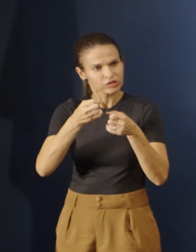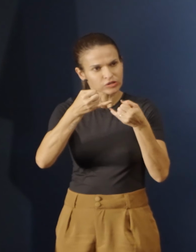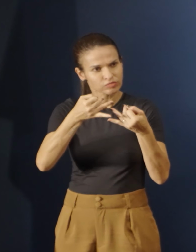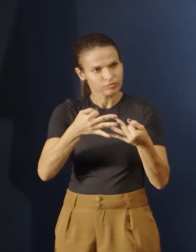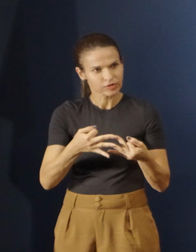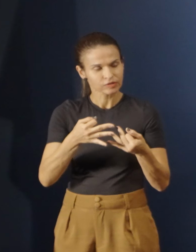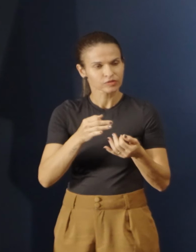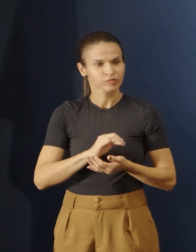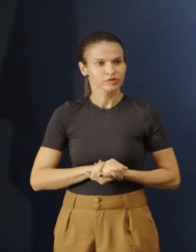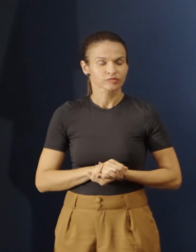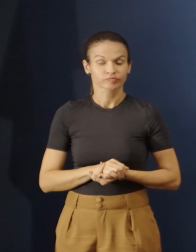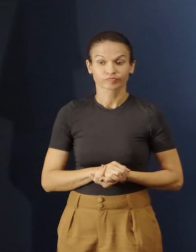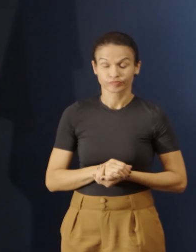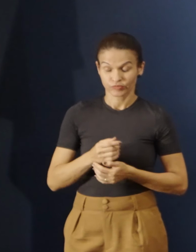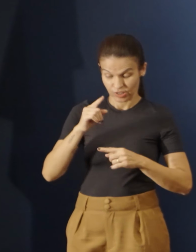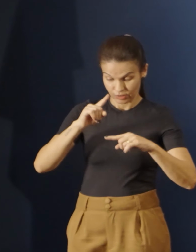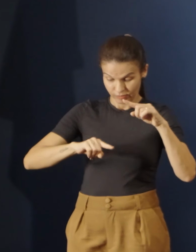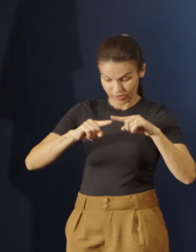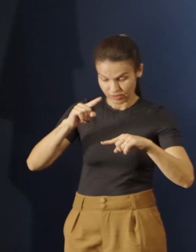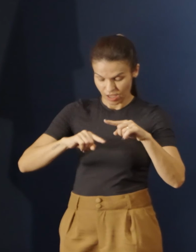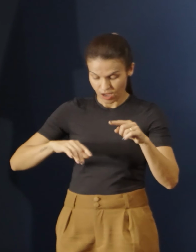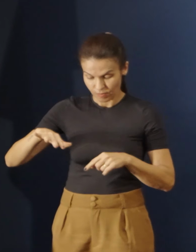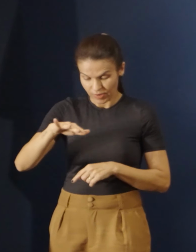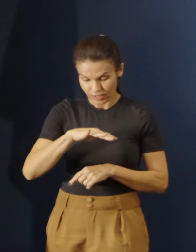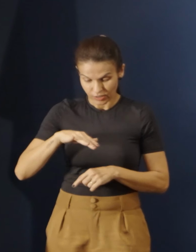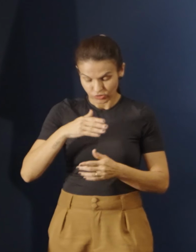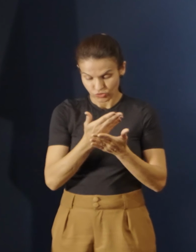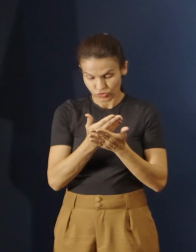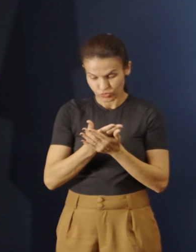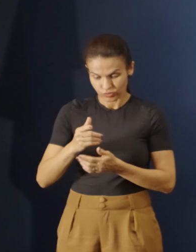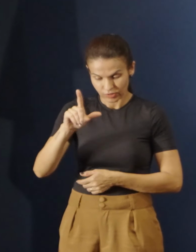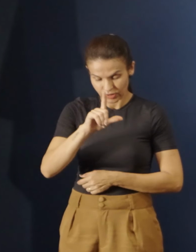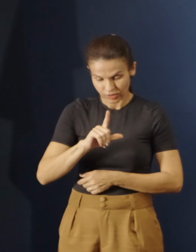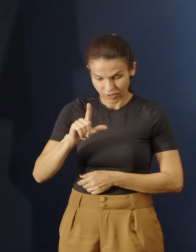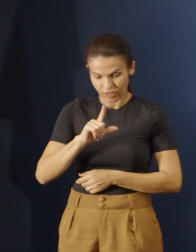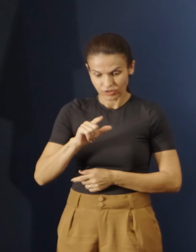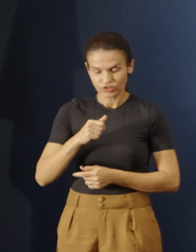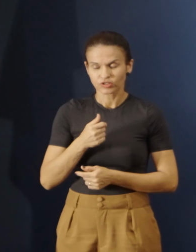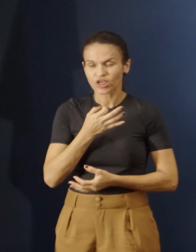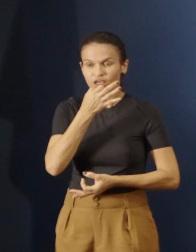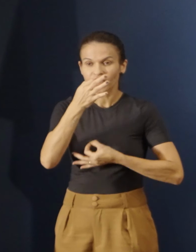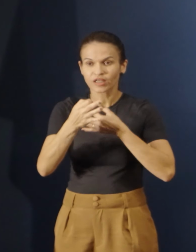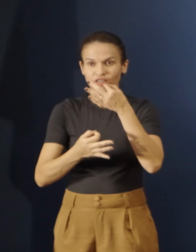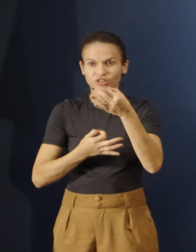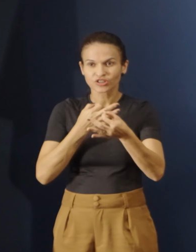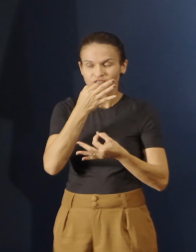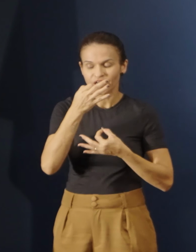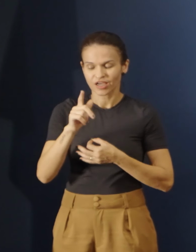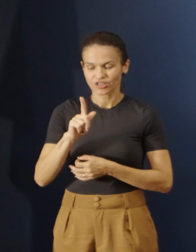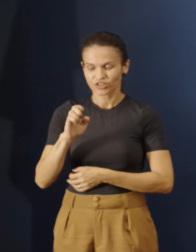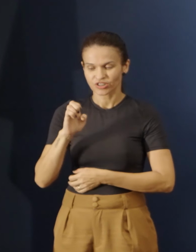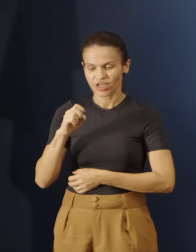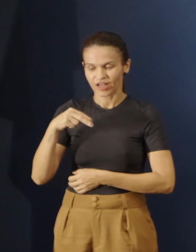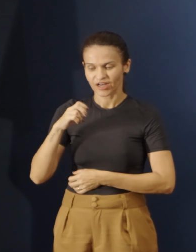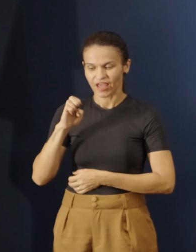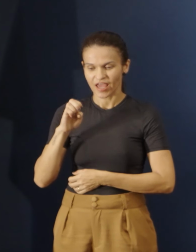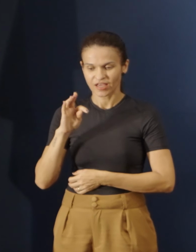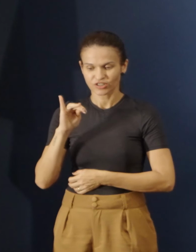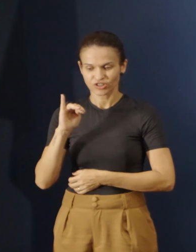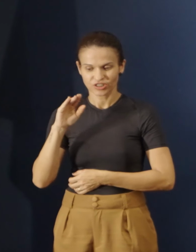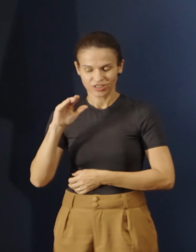isso. Essa questão de materialidade é uma área dos estudos literários que nós chamamos de crítica genética, né? Crítica genética é quem mais